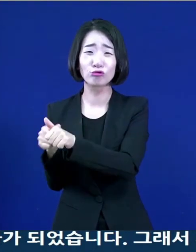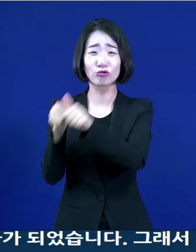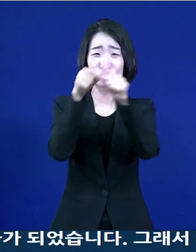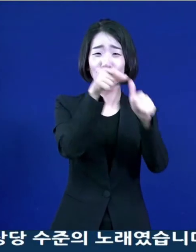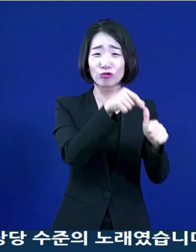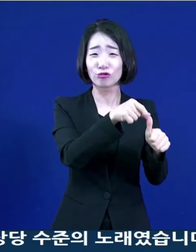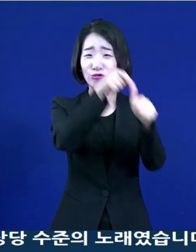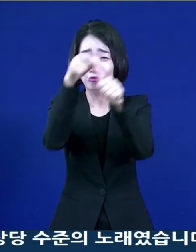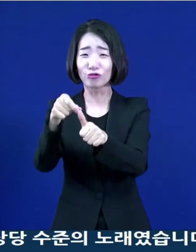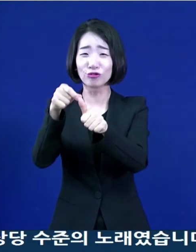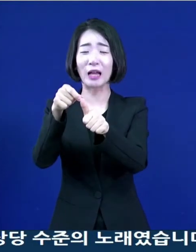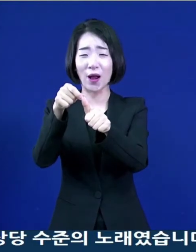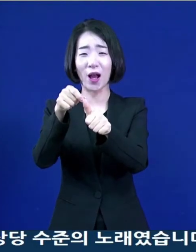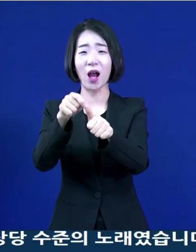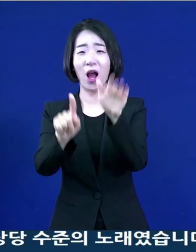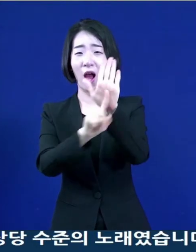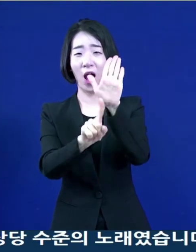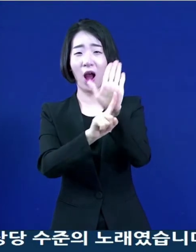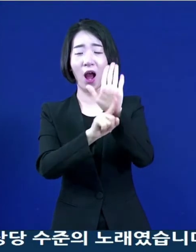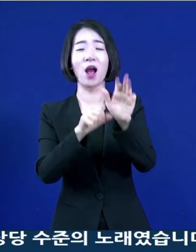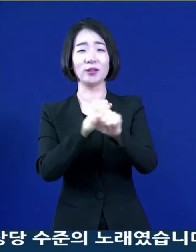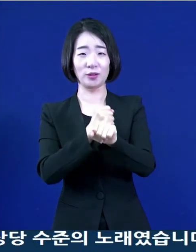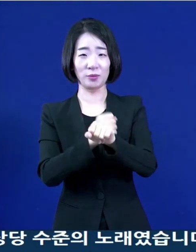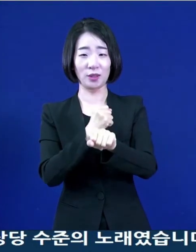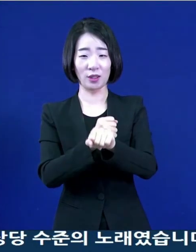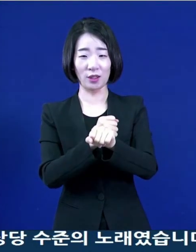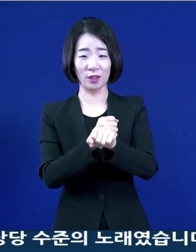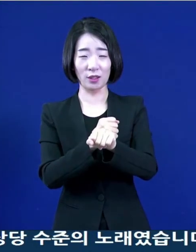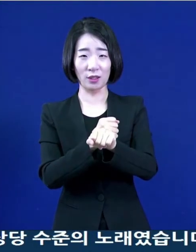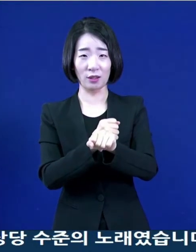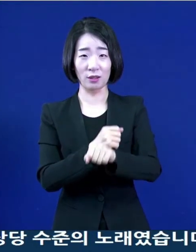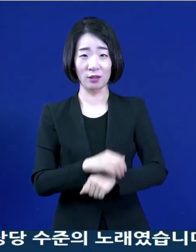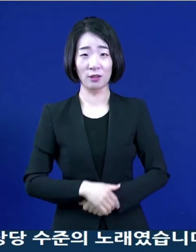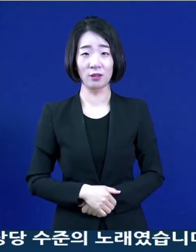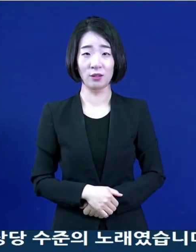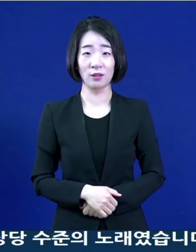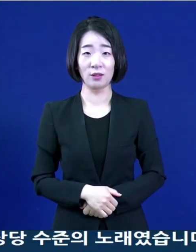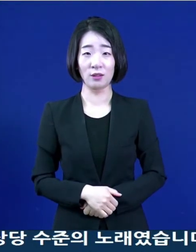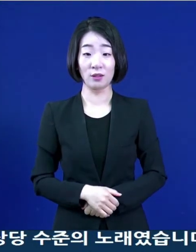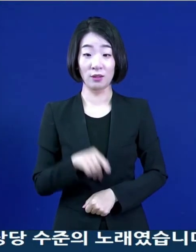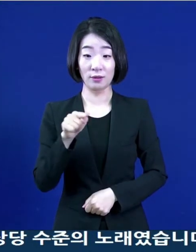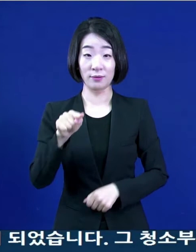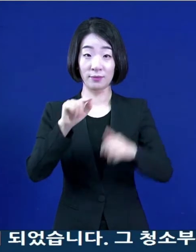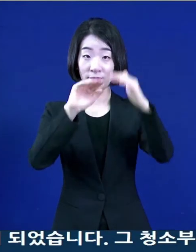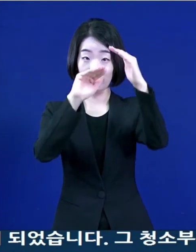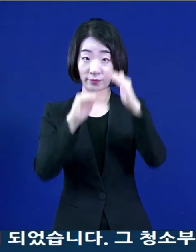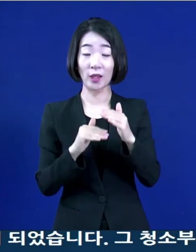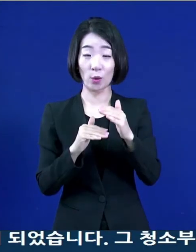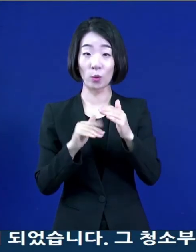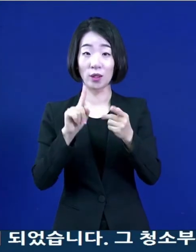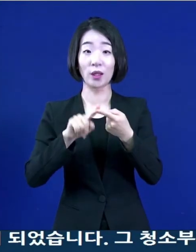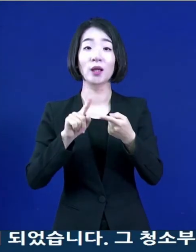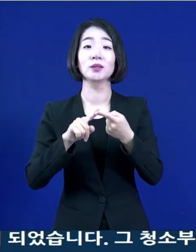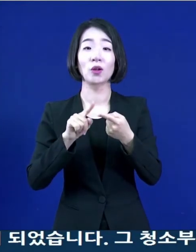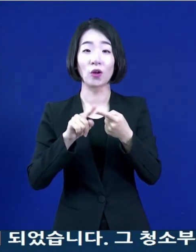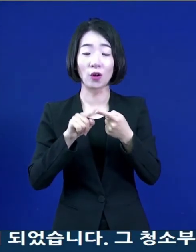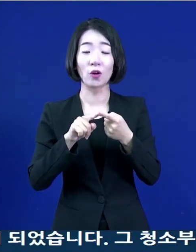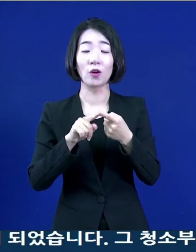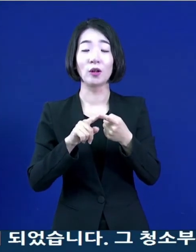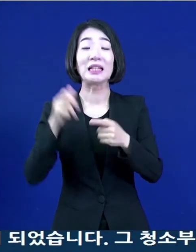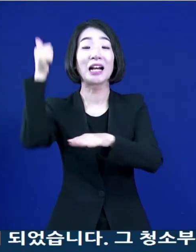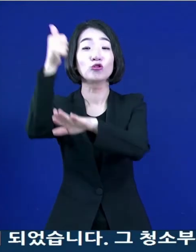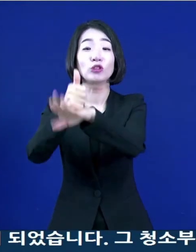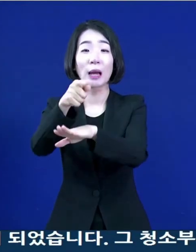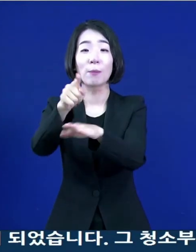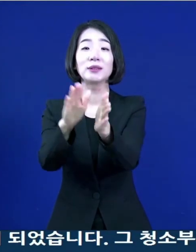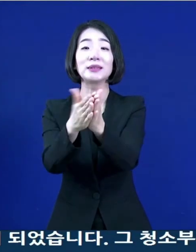끝 부분인데요. 여러분들한테 그냥 저는 간단히 던지고 더 흥미있는 분은 책을 읽어보십시오. 끝부분